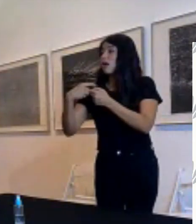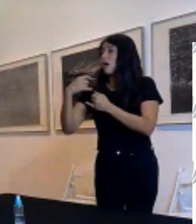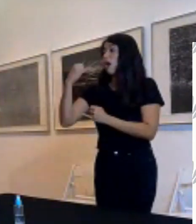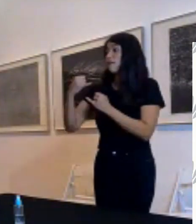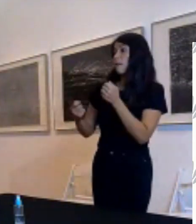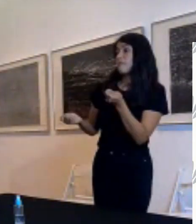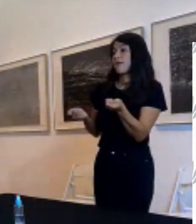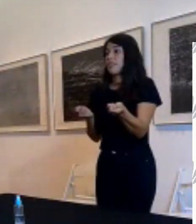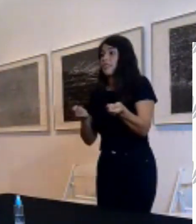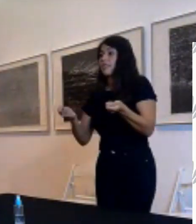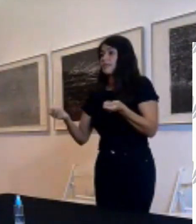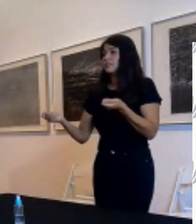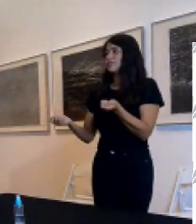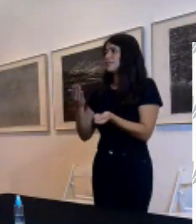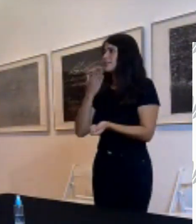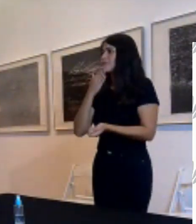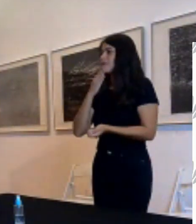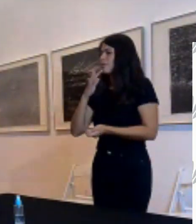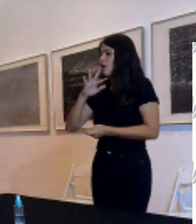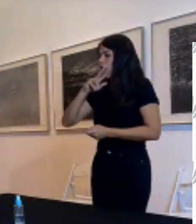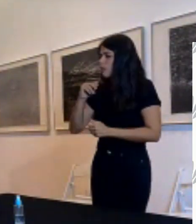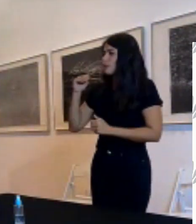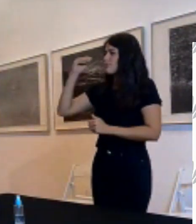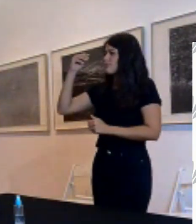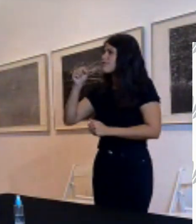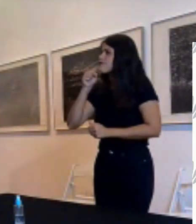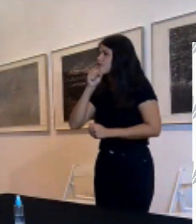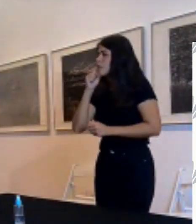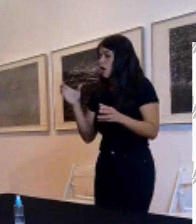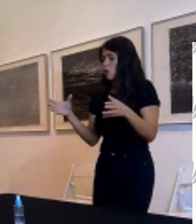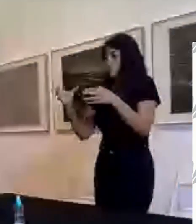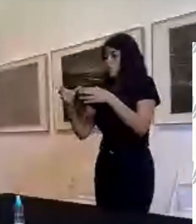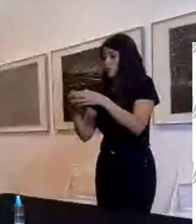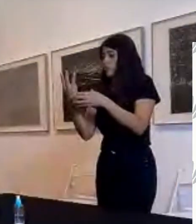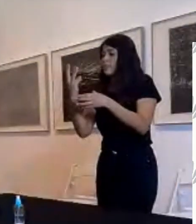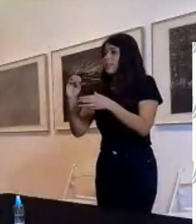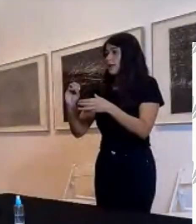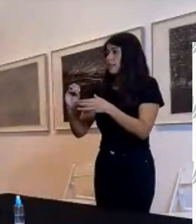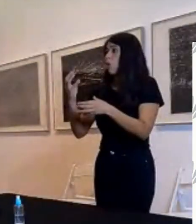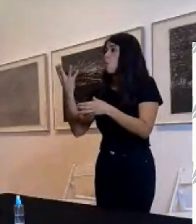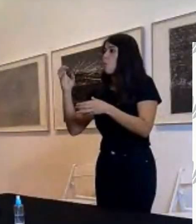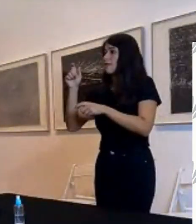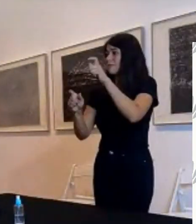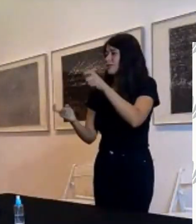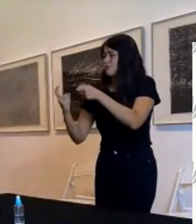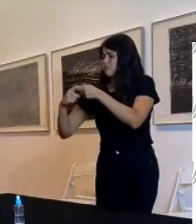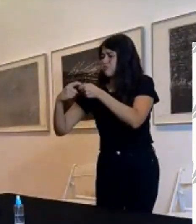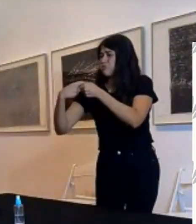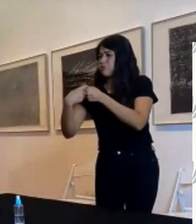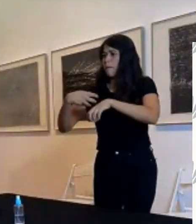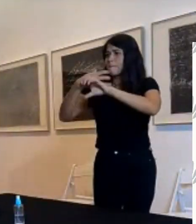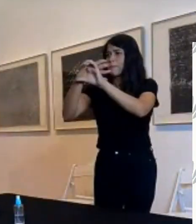mediaciones también con adultos mayores para grupos de 30, 40 personas conectadas, muy